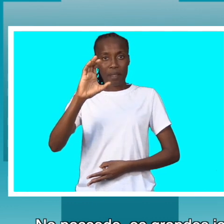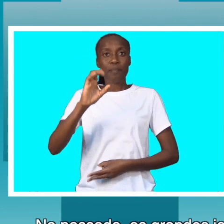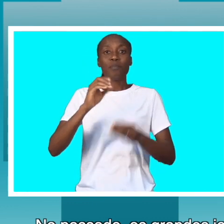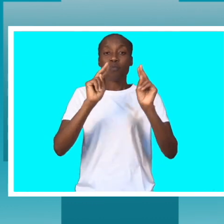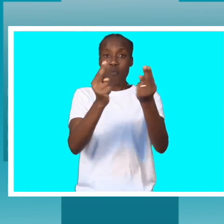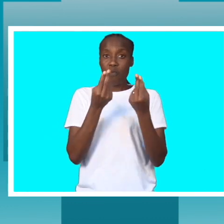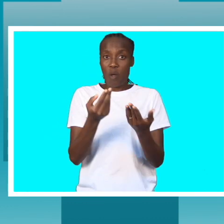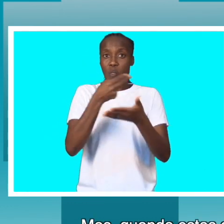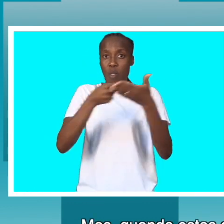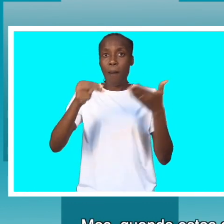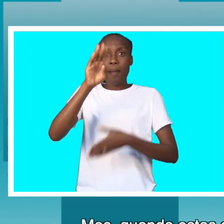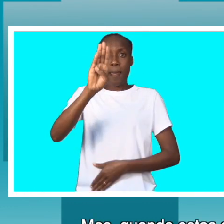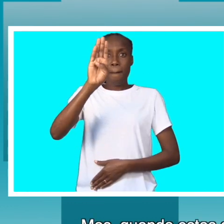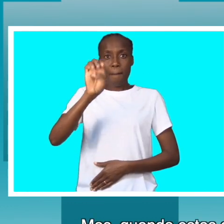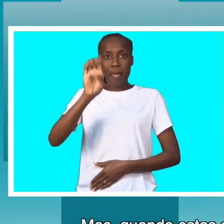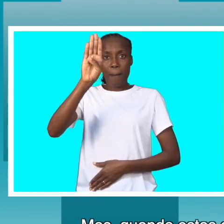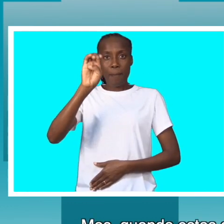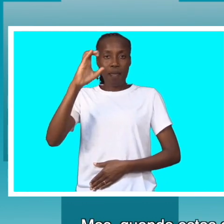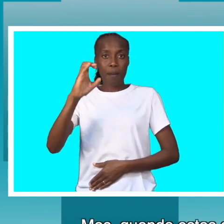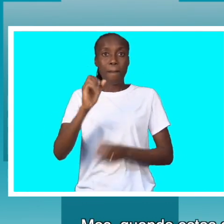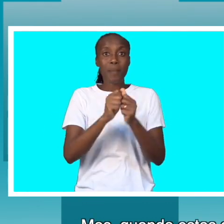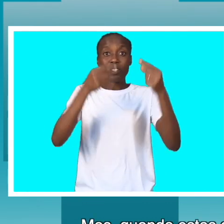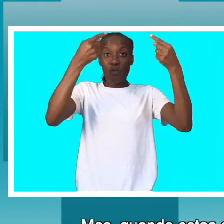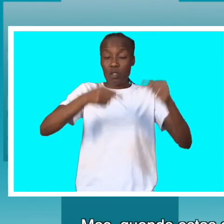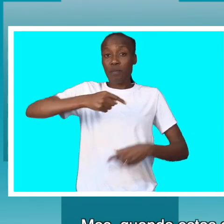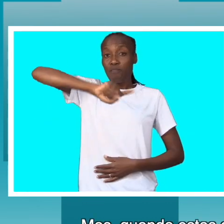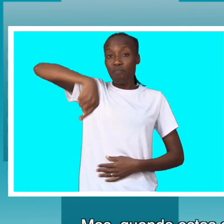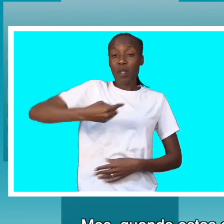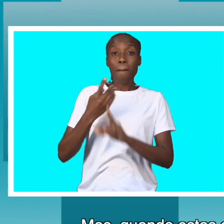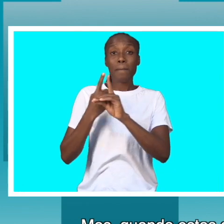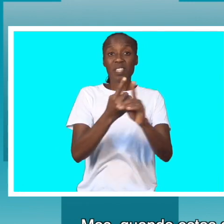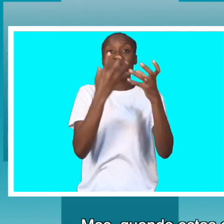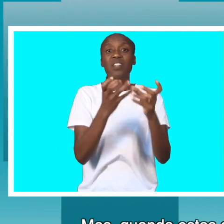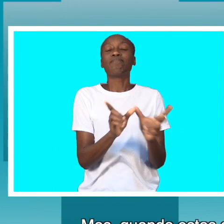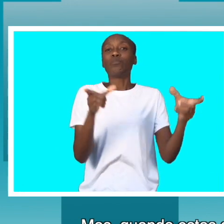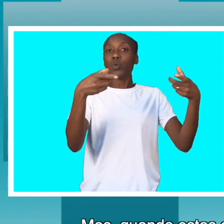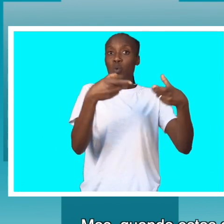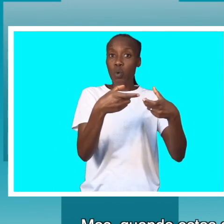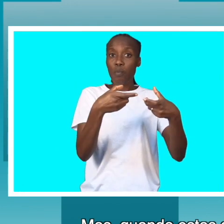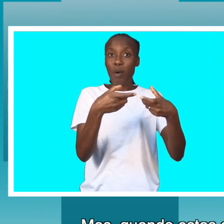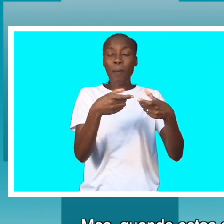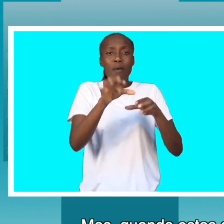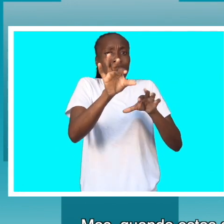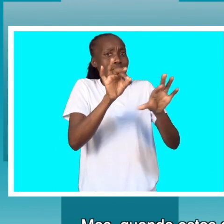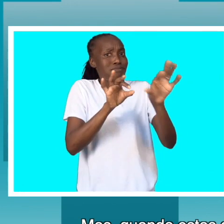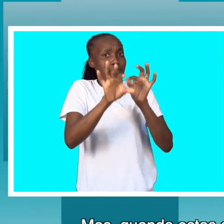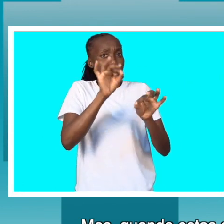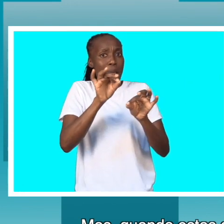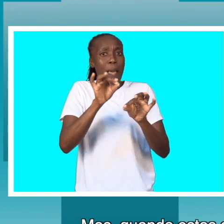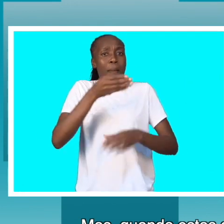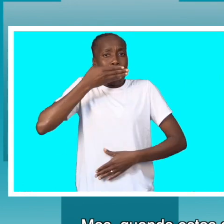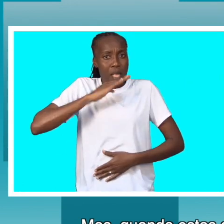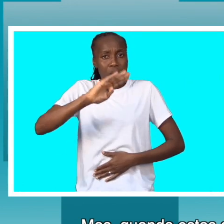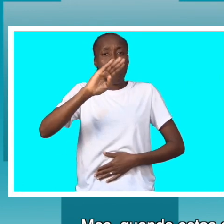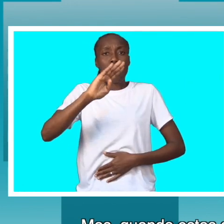atualmente chamado Bebek. Mas quando essas competições decorrem e não há presença dos clubes para poderem selecionar os